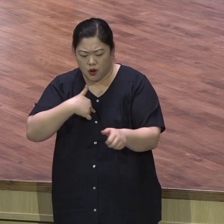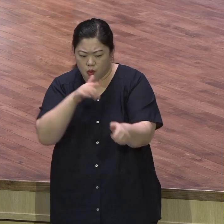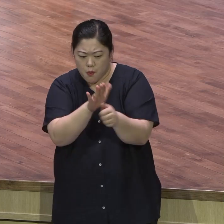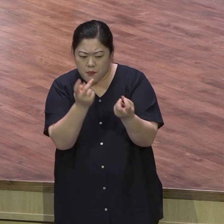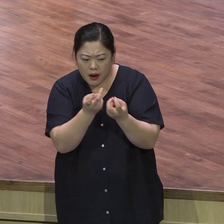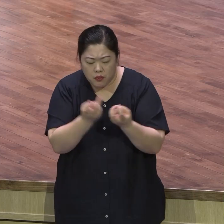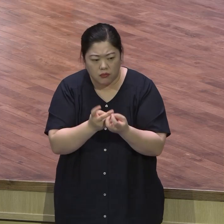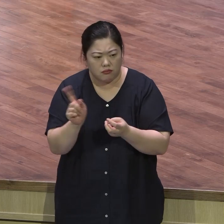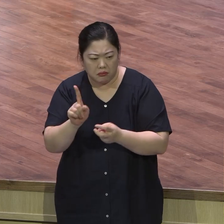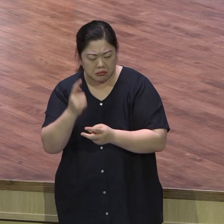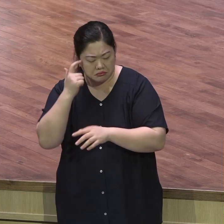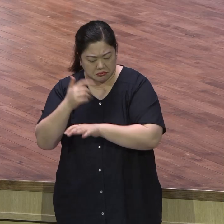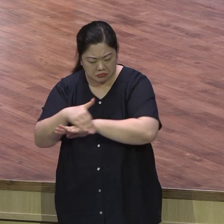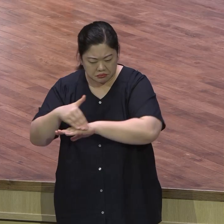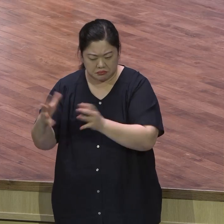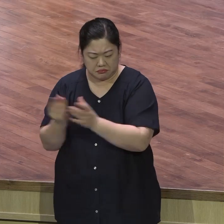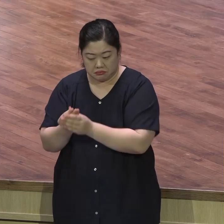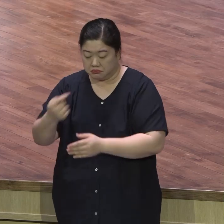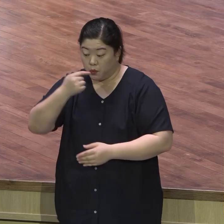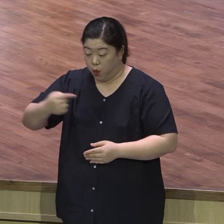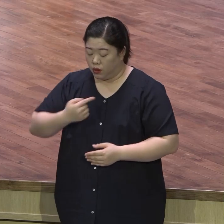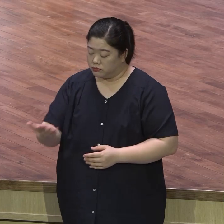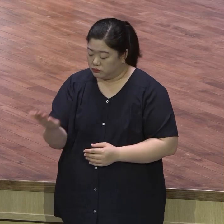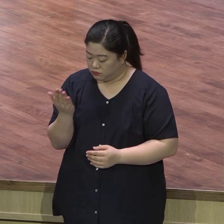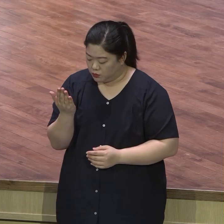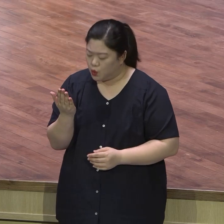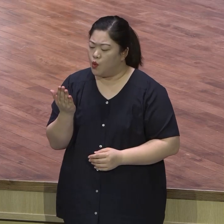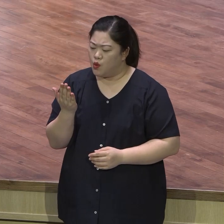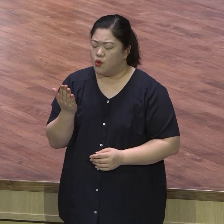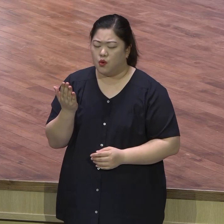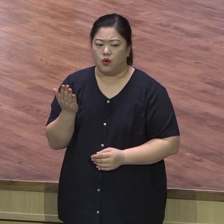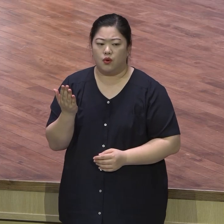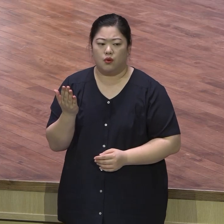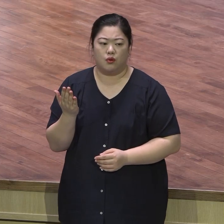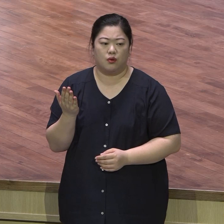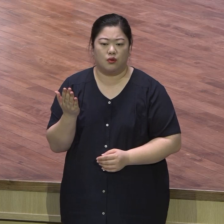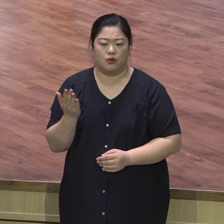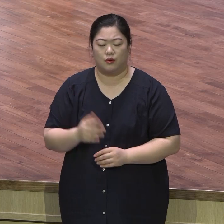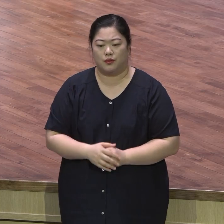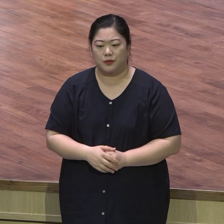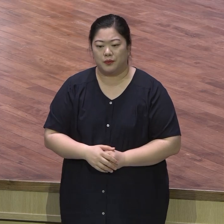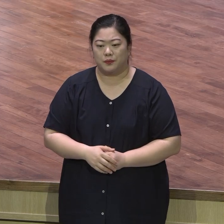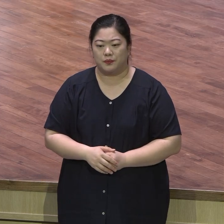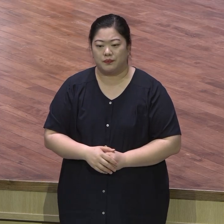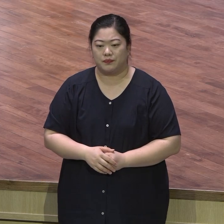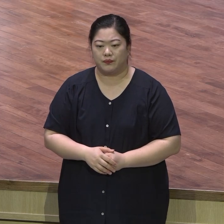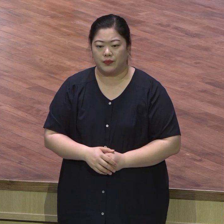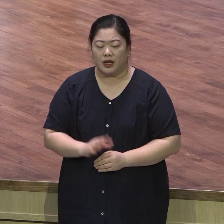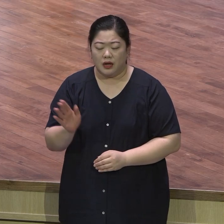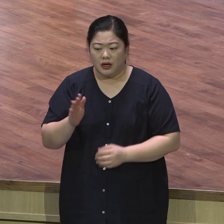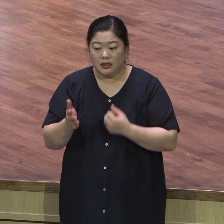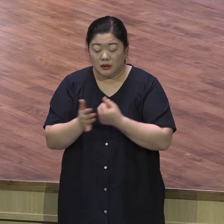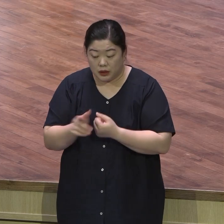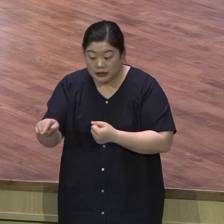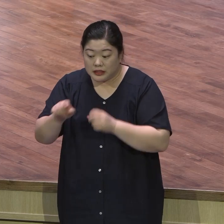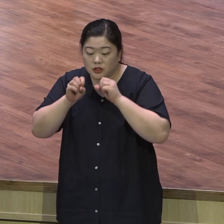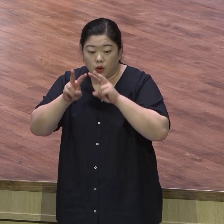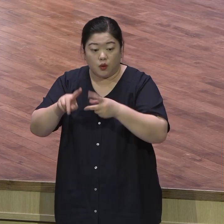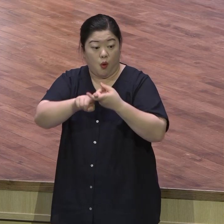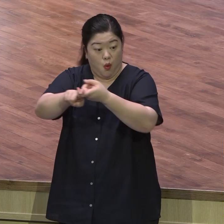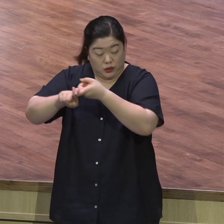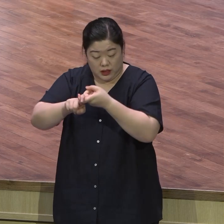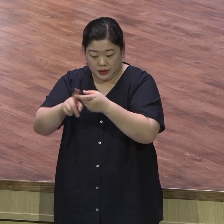하나님 앞에서 하나님 맡겨준 이 일에 나를 헌신하라는 소리를 듣고 크든 적든 하나님